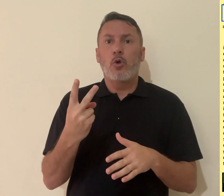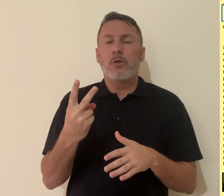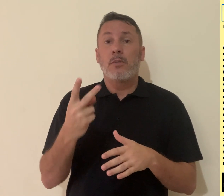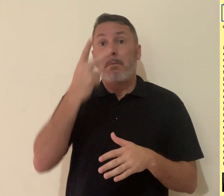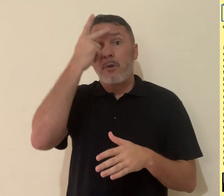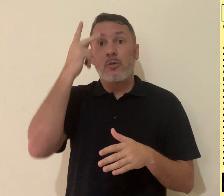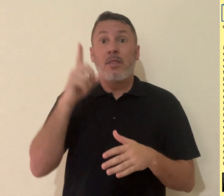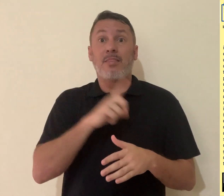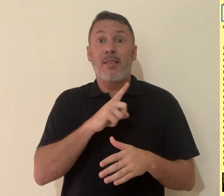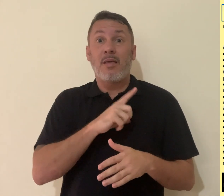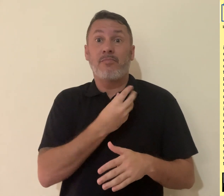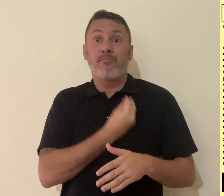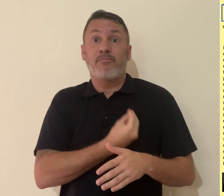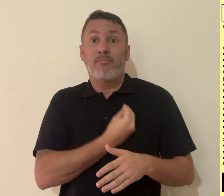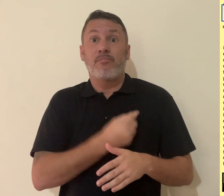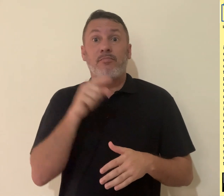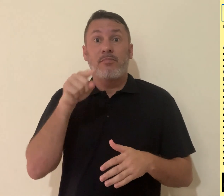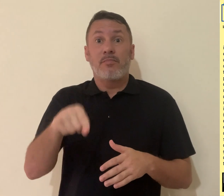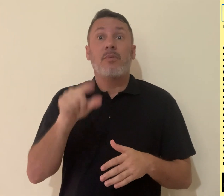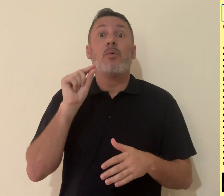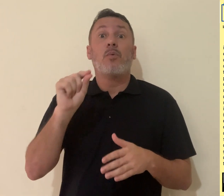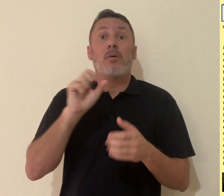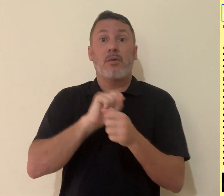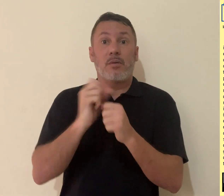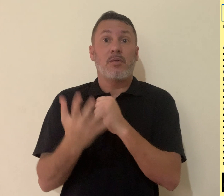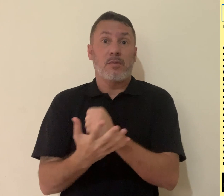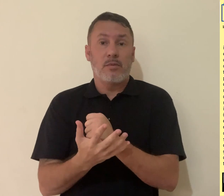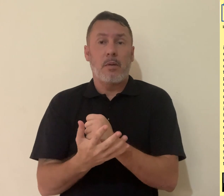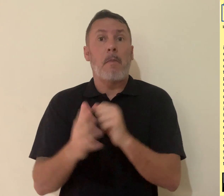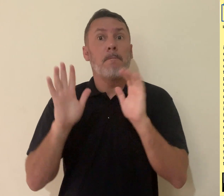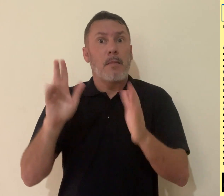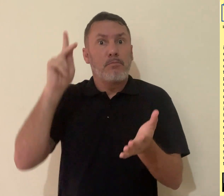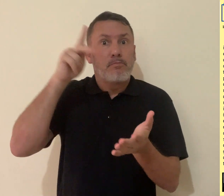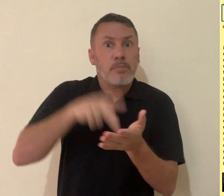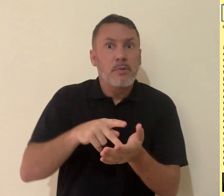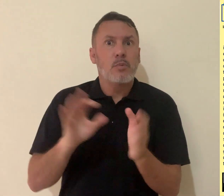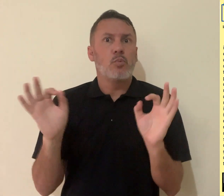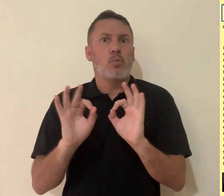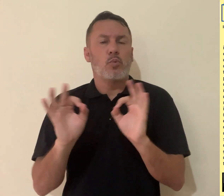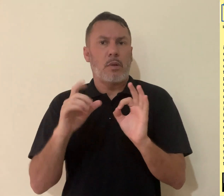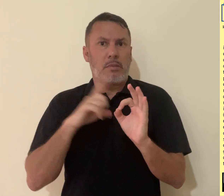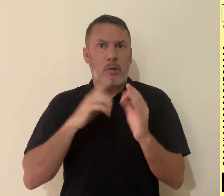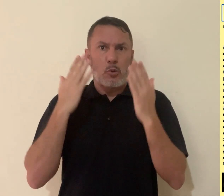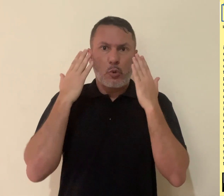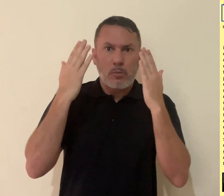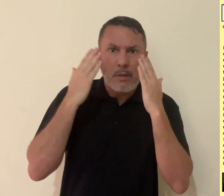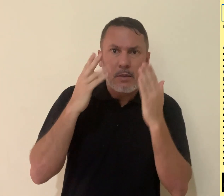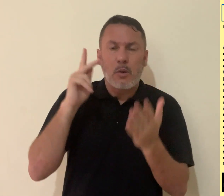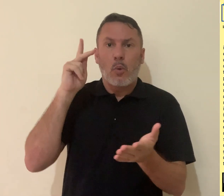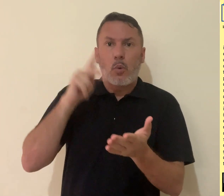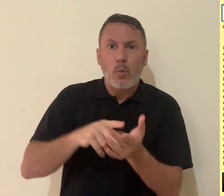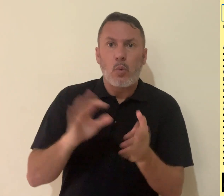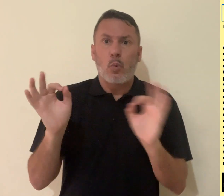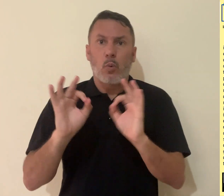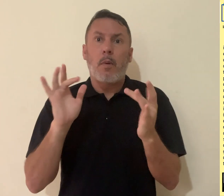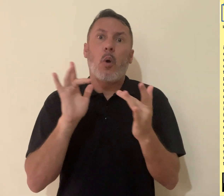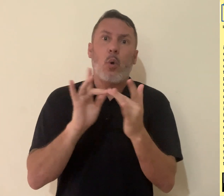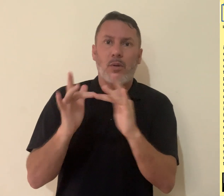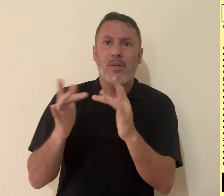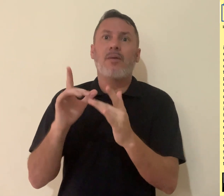coronavírus sarkov dois mas que não são considerados casos suspeitos ou confirmados que tem